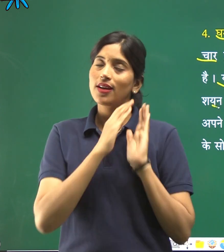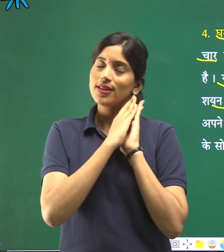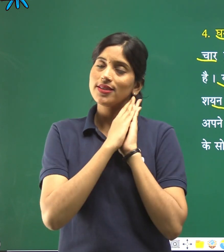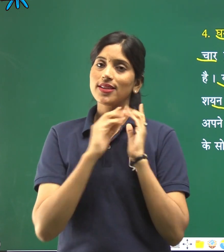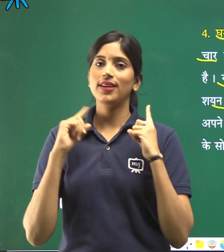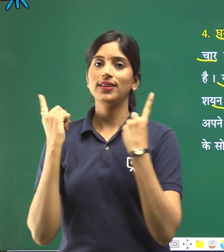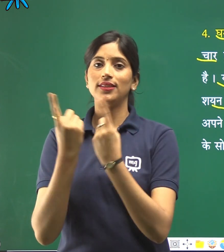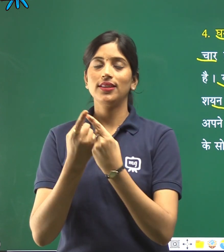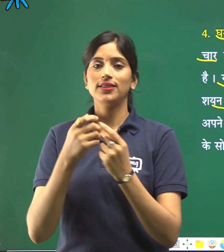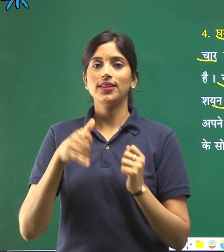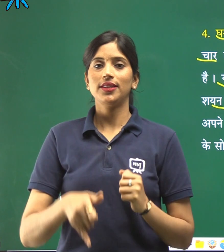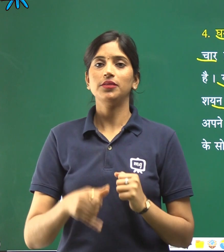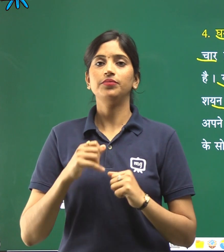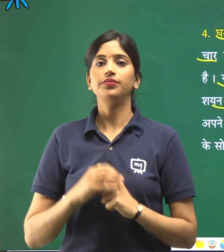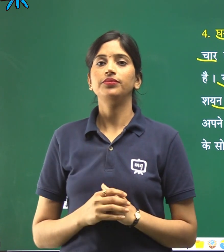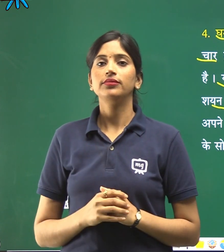कक्ष है।